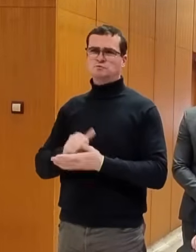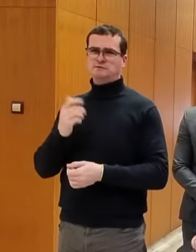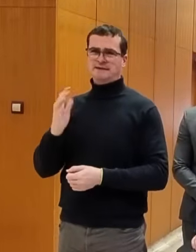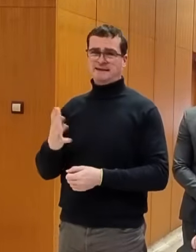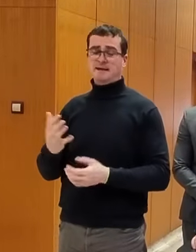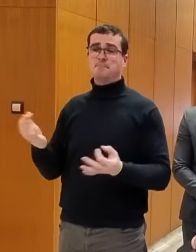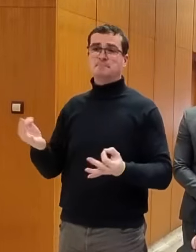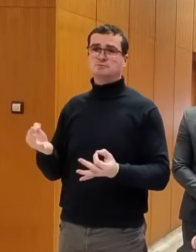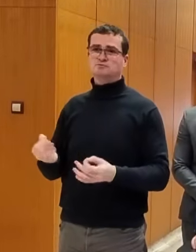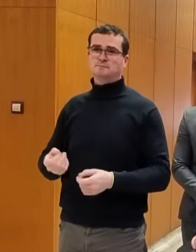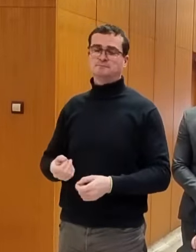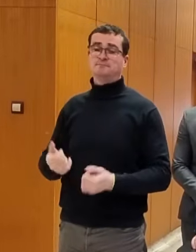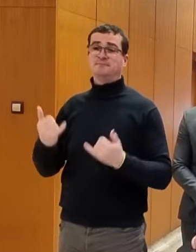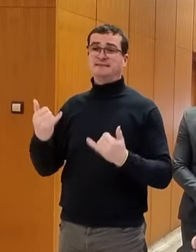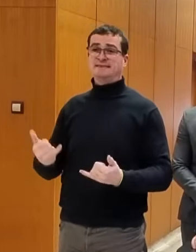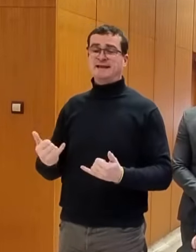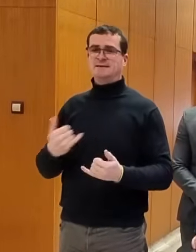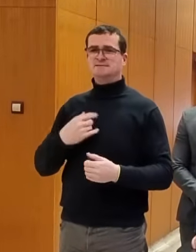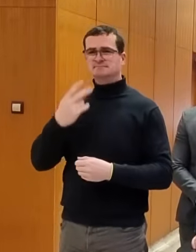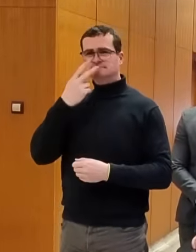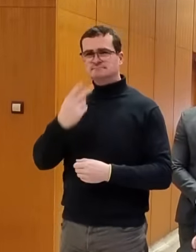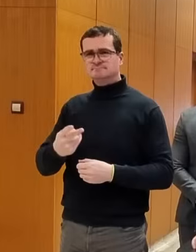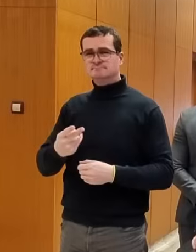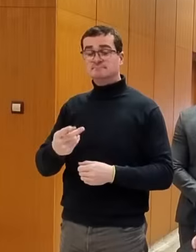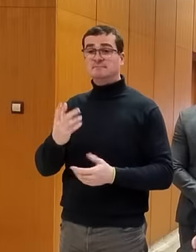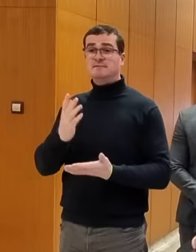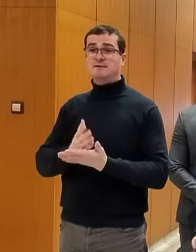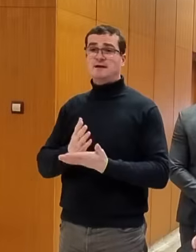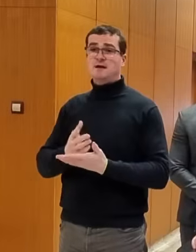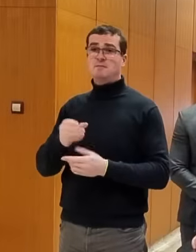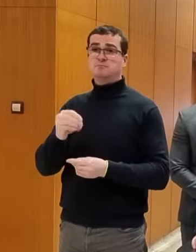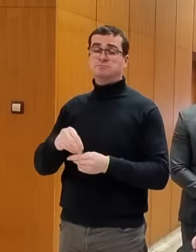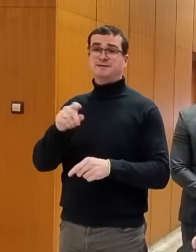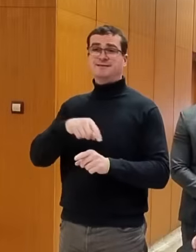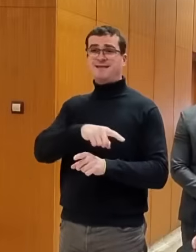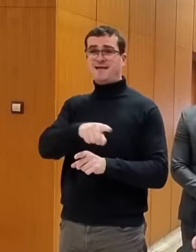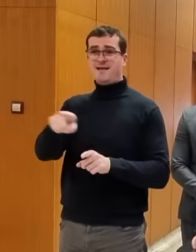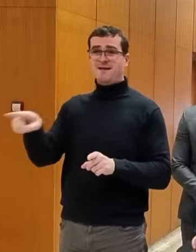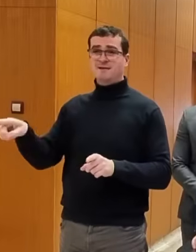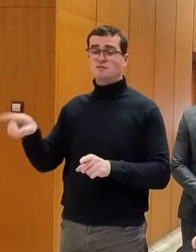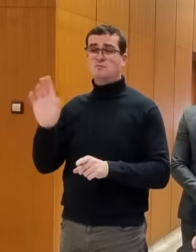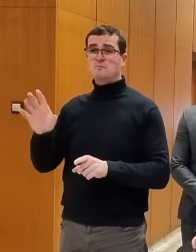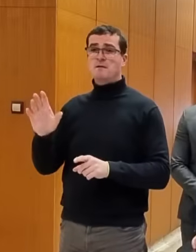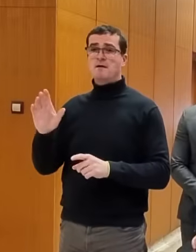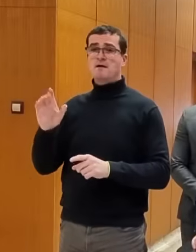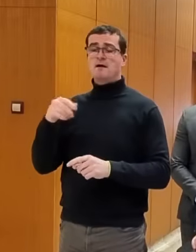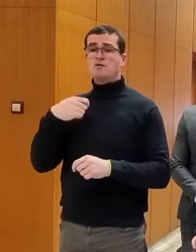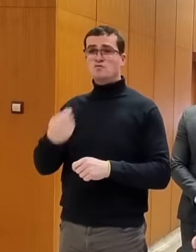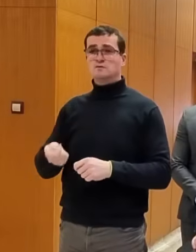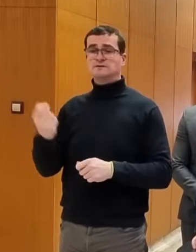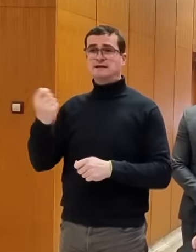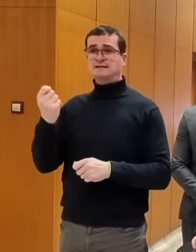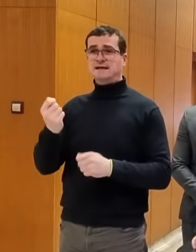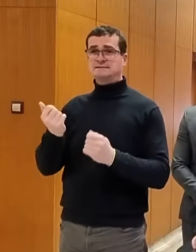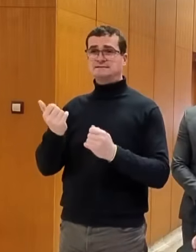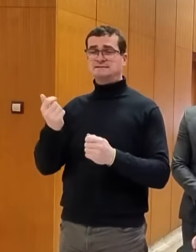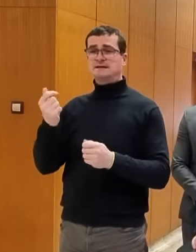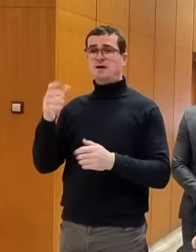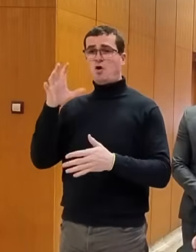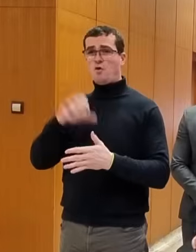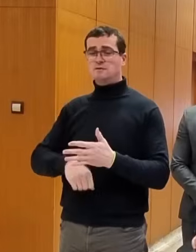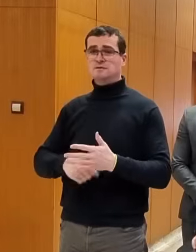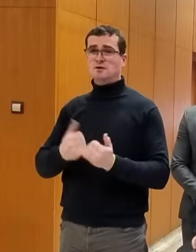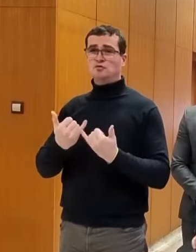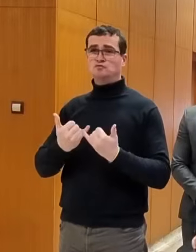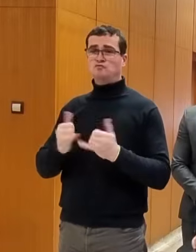nie, pretože dnes štúdie dokazujú, že ako náhle je niekto vo výkone trestu odňatia slobody viac ako